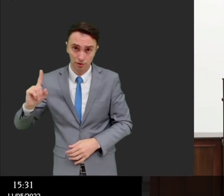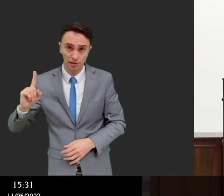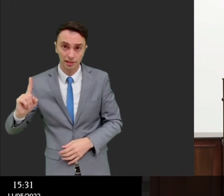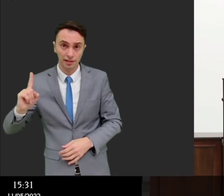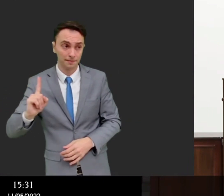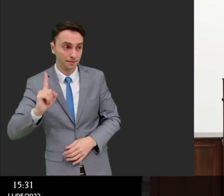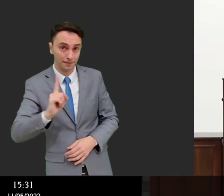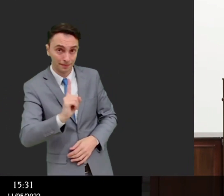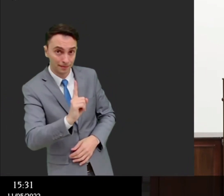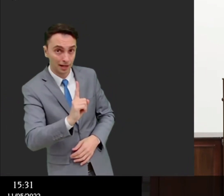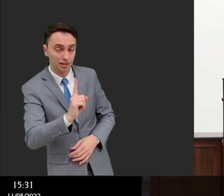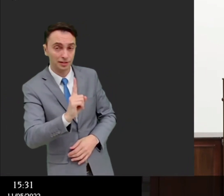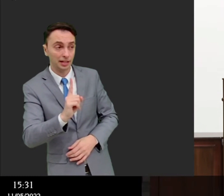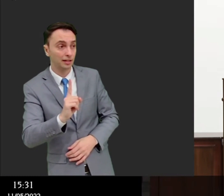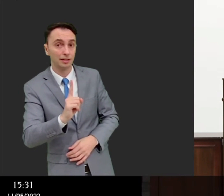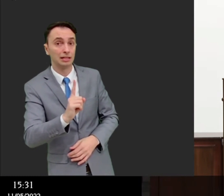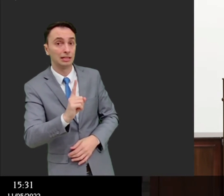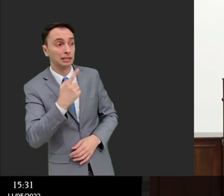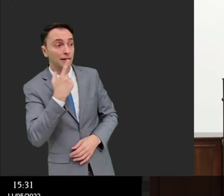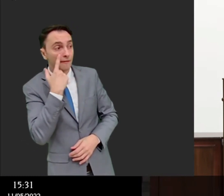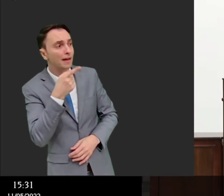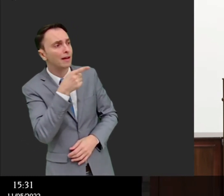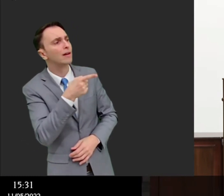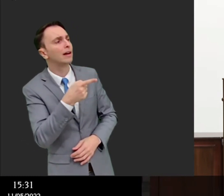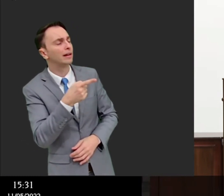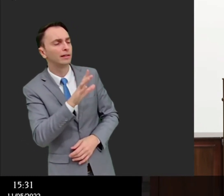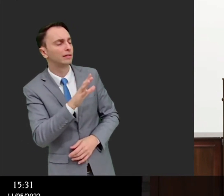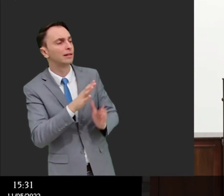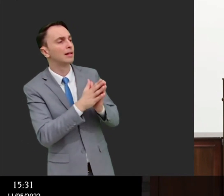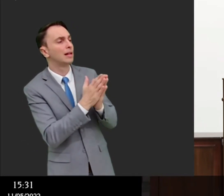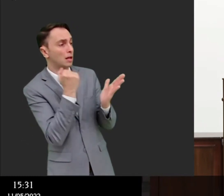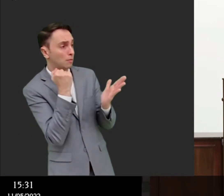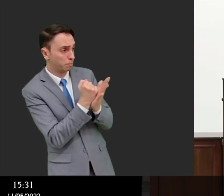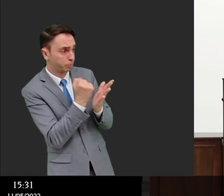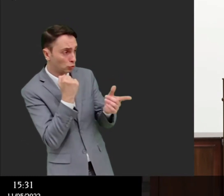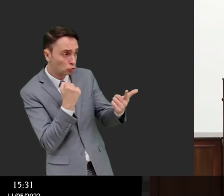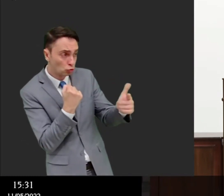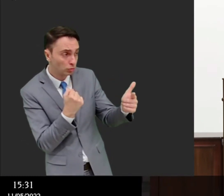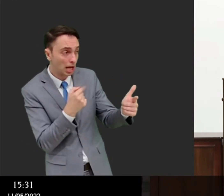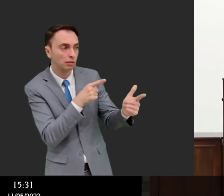encaminhados às companhias de voo e mandam de volta para a sua nação.